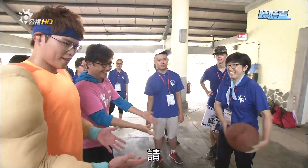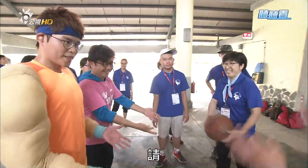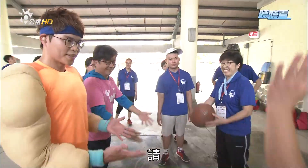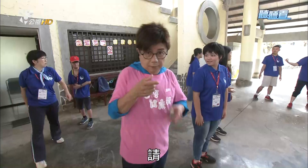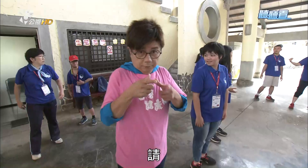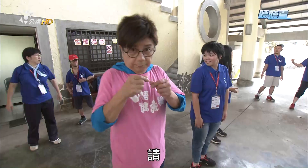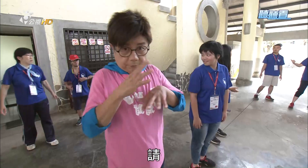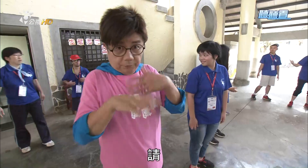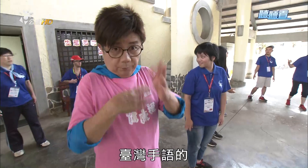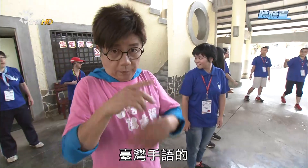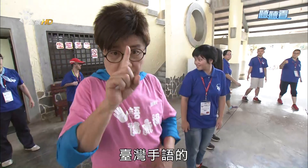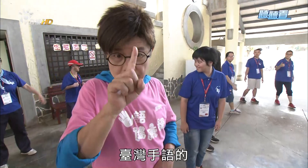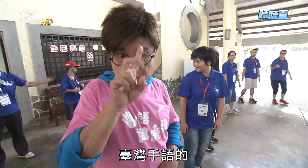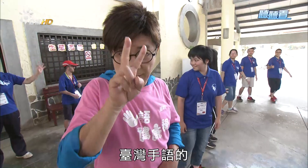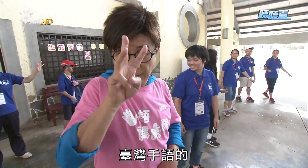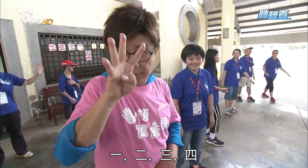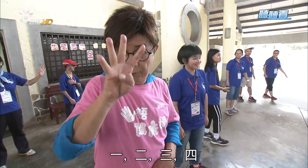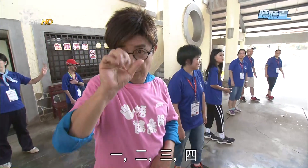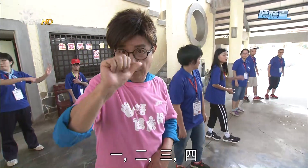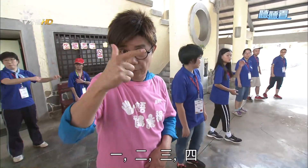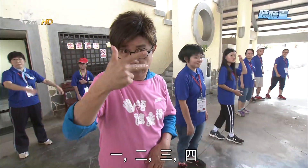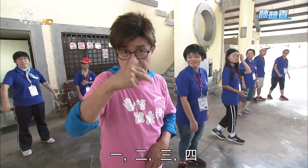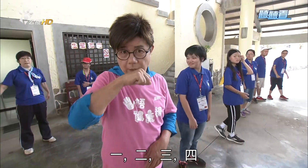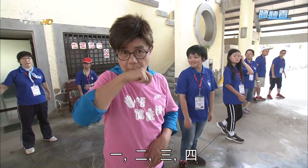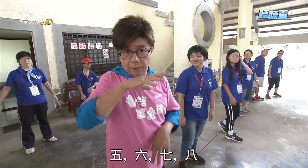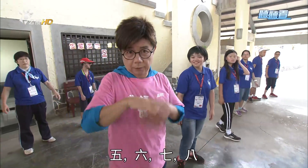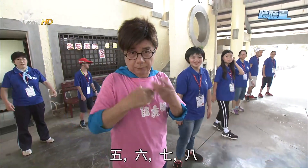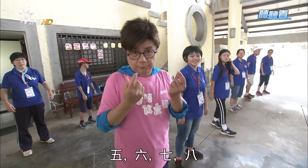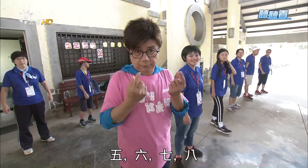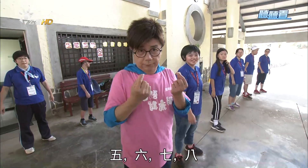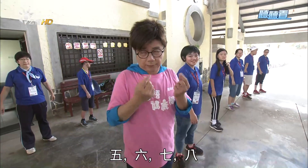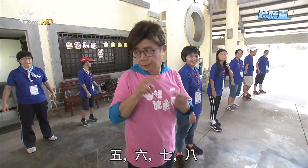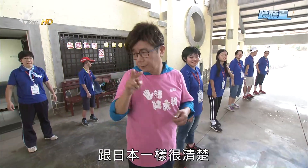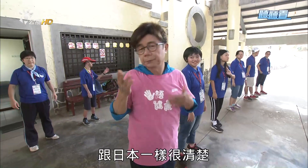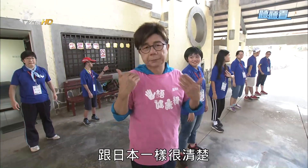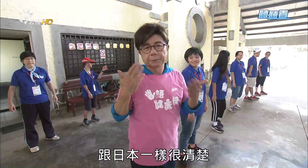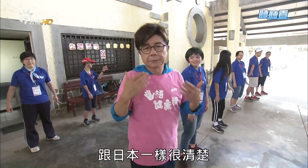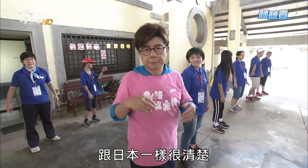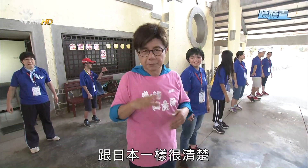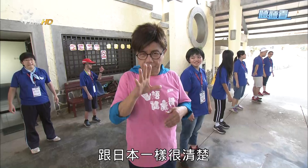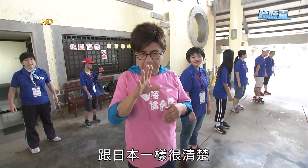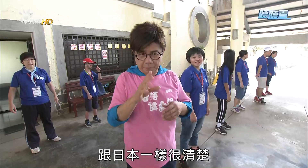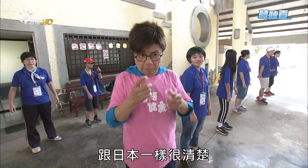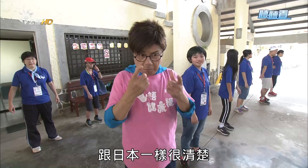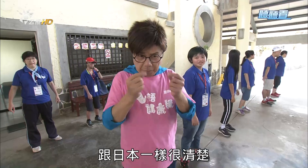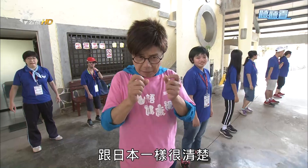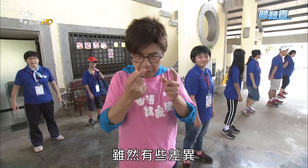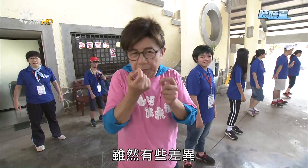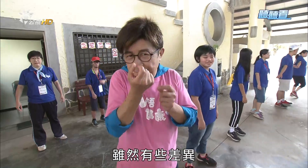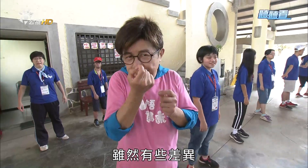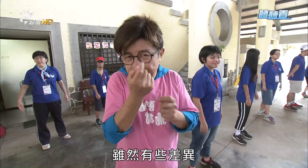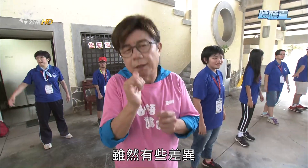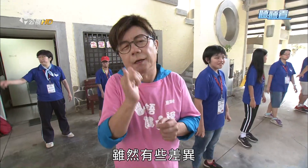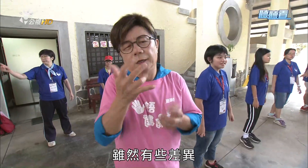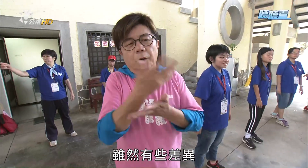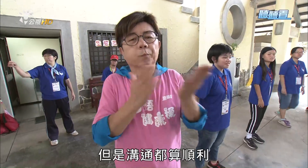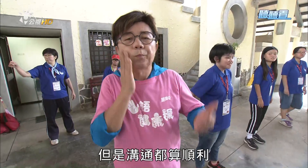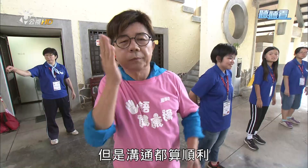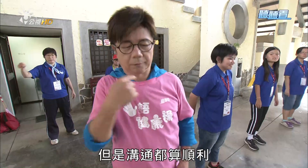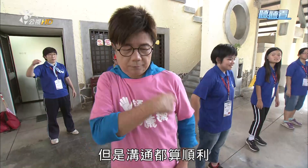啊，台湾手语的一二三四五六七八跟日本一样很清楚，虽然有些差异啊，但是沟通